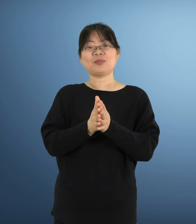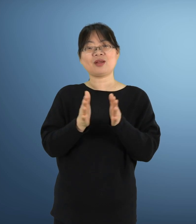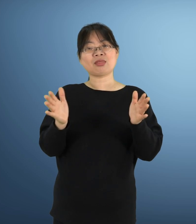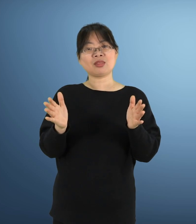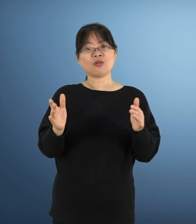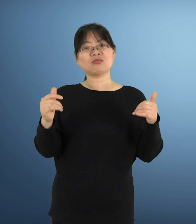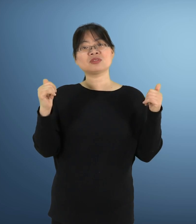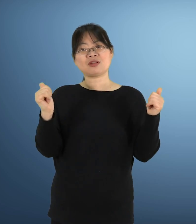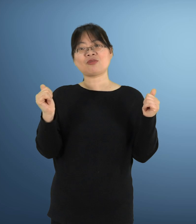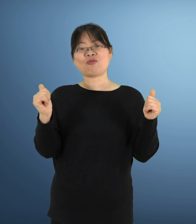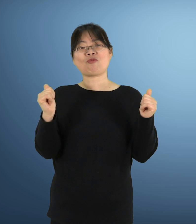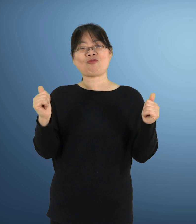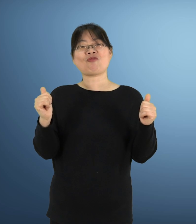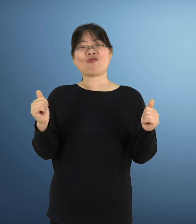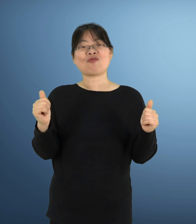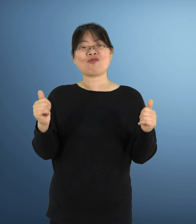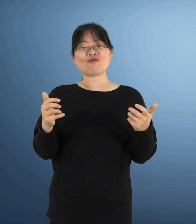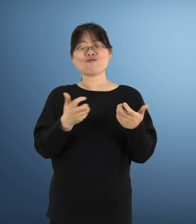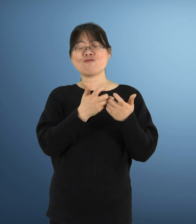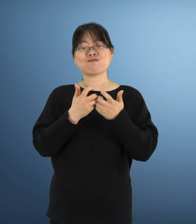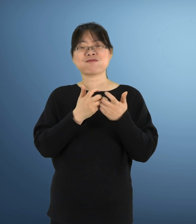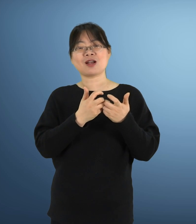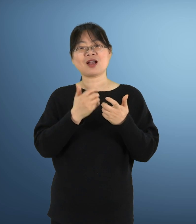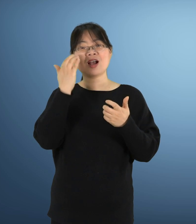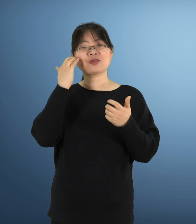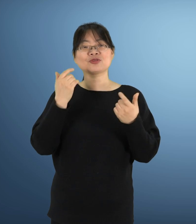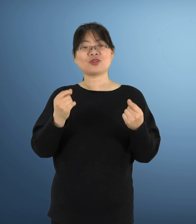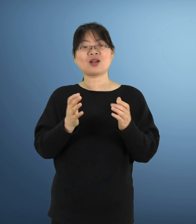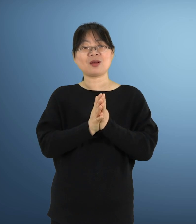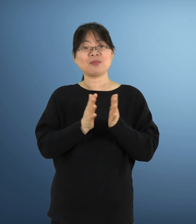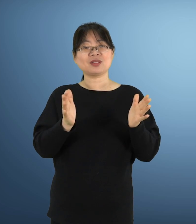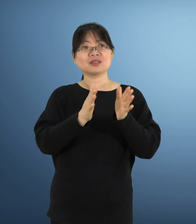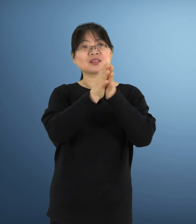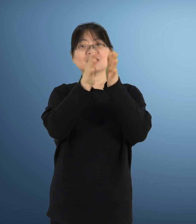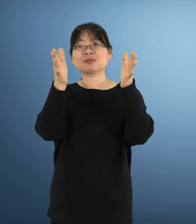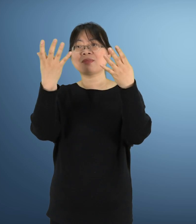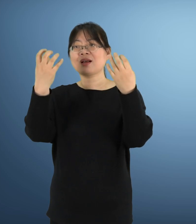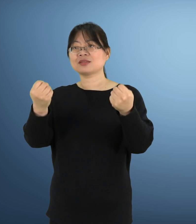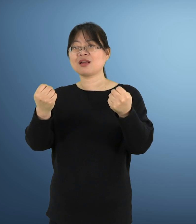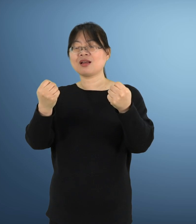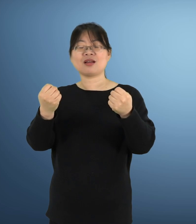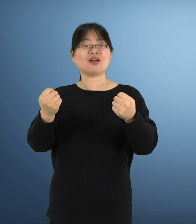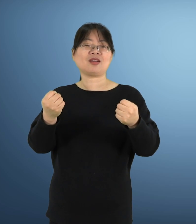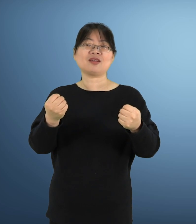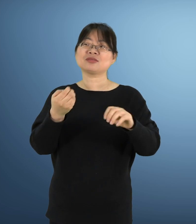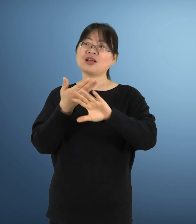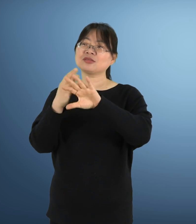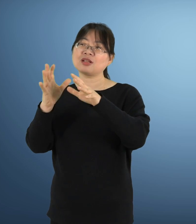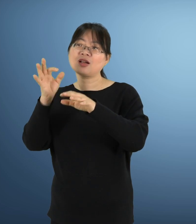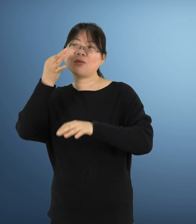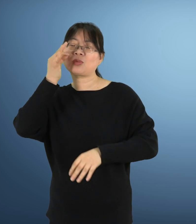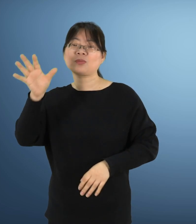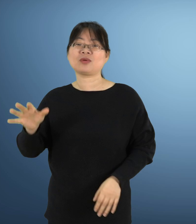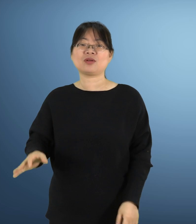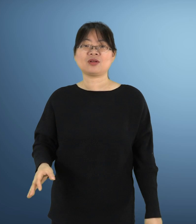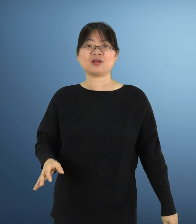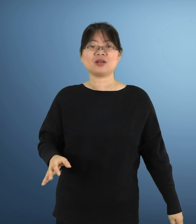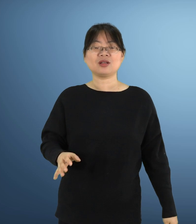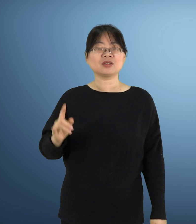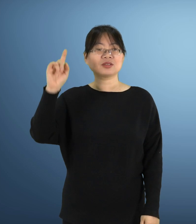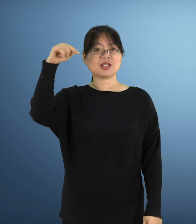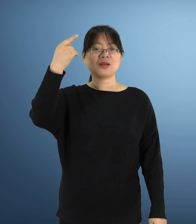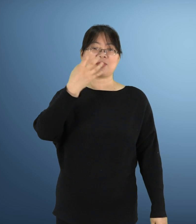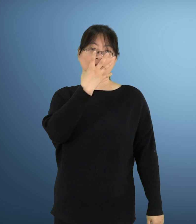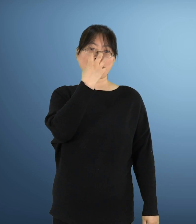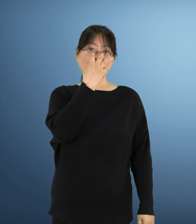공화국이에요. 하여간 대한민국처럼 아파트 많은 나라는 저는 아직 못 본 것 같아요. 그 다음에 홍콩인 것